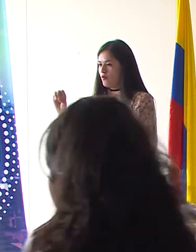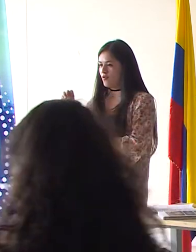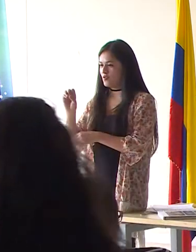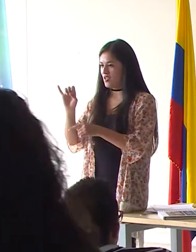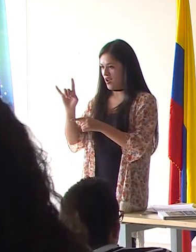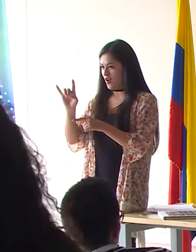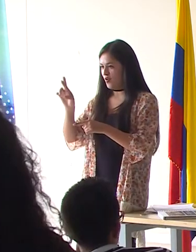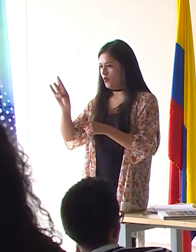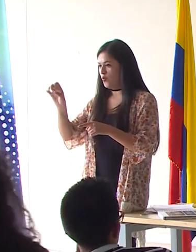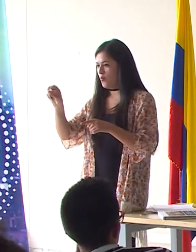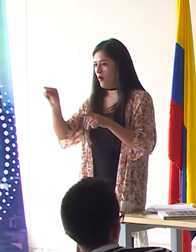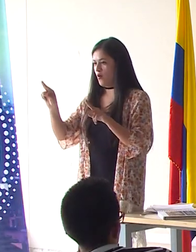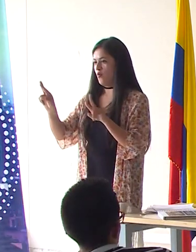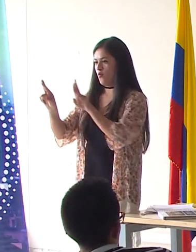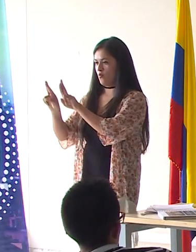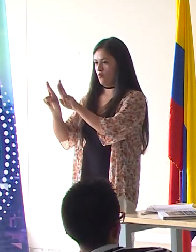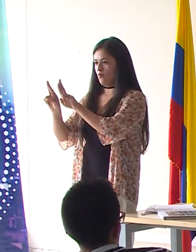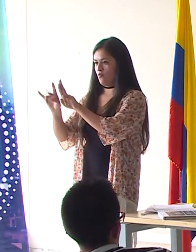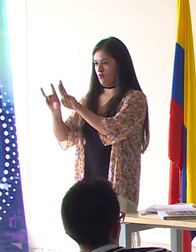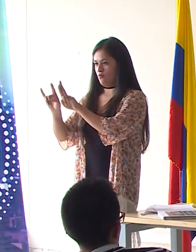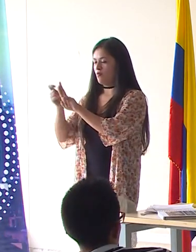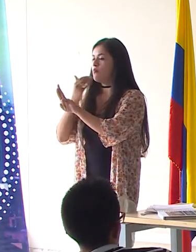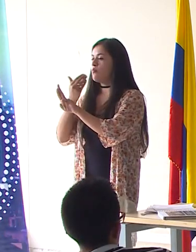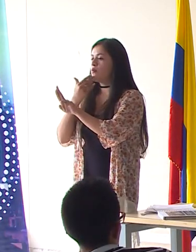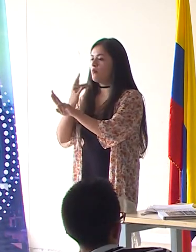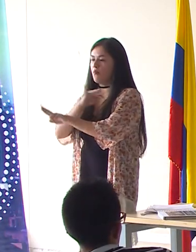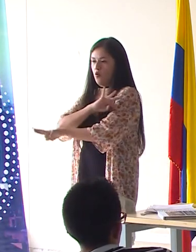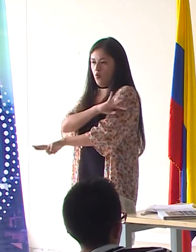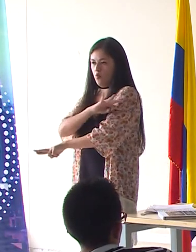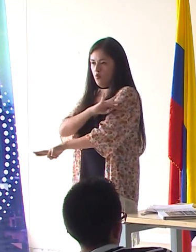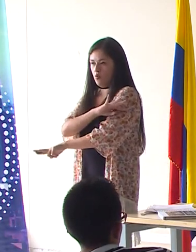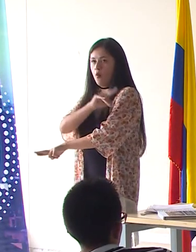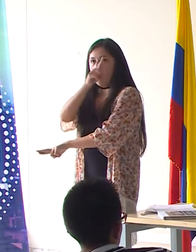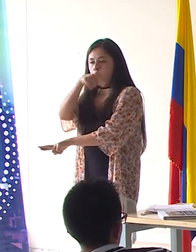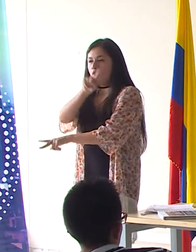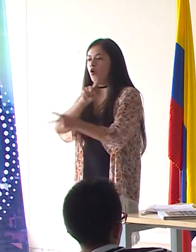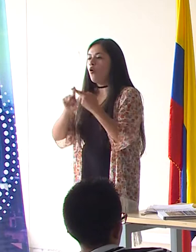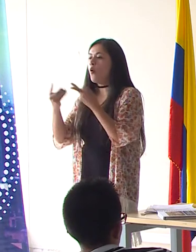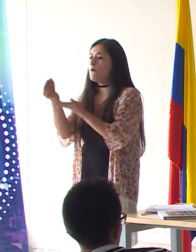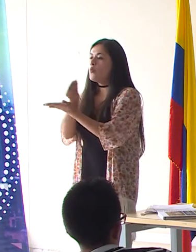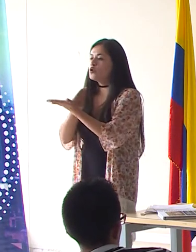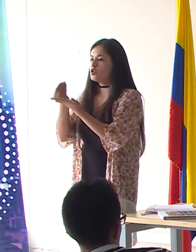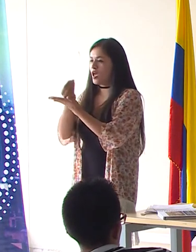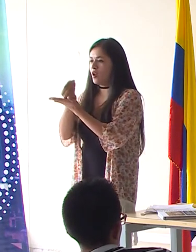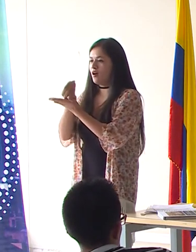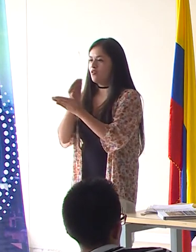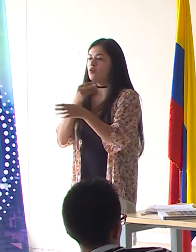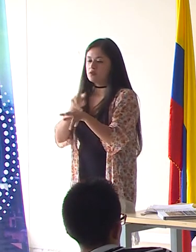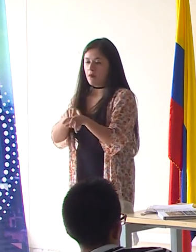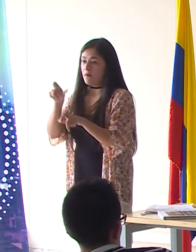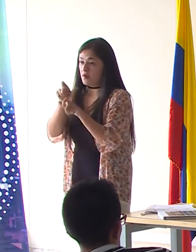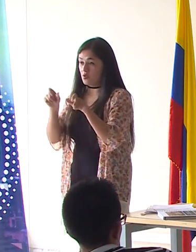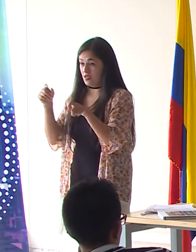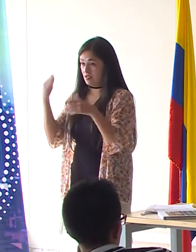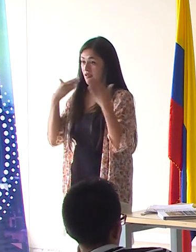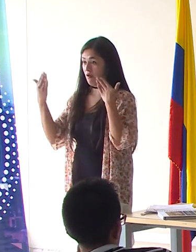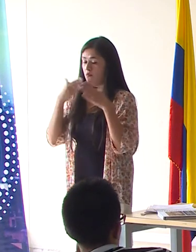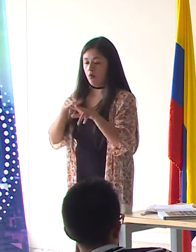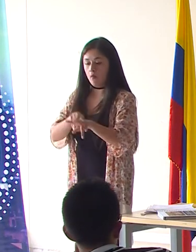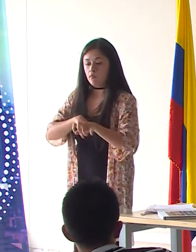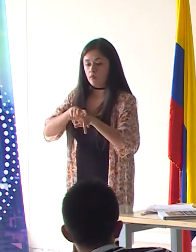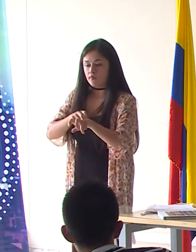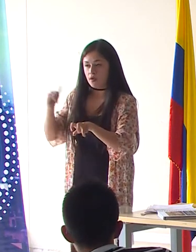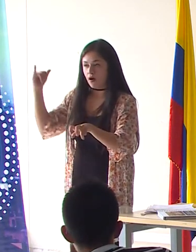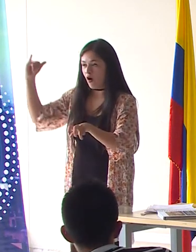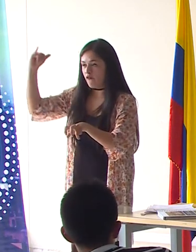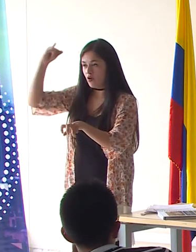campesinos de mosquera y defensa a pesar de que los aviones pasan por encima de sus cultivos siguen siguen tratando